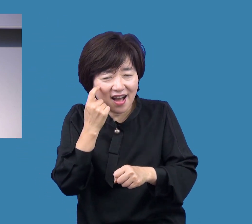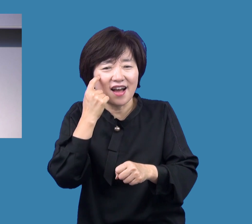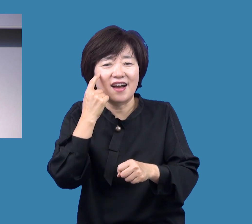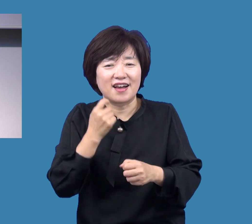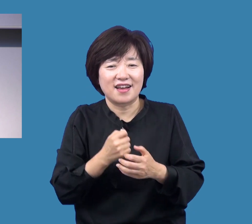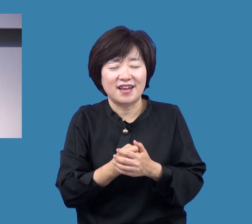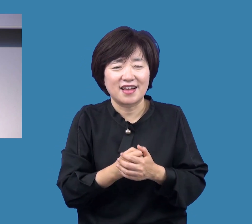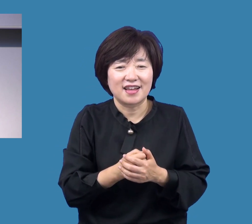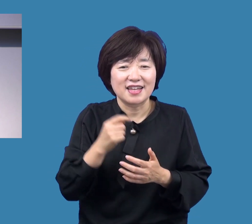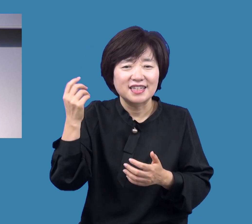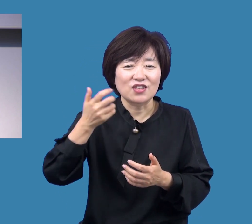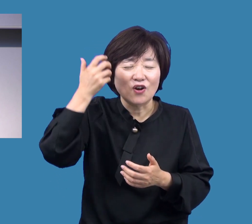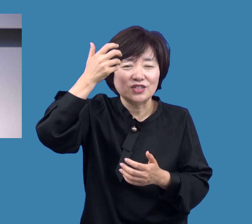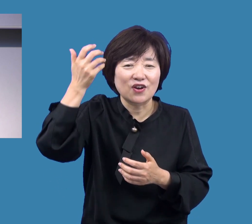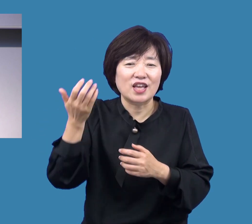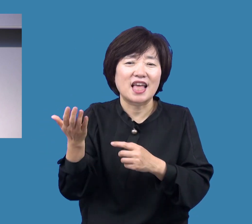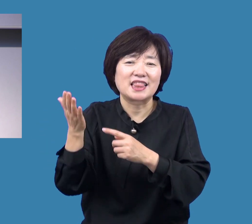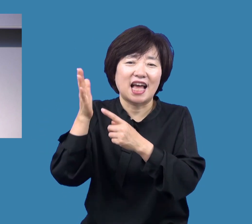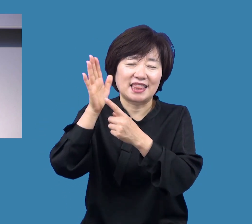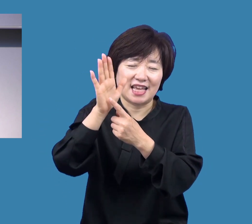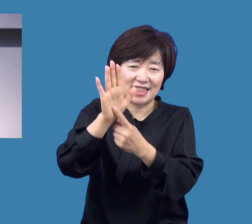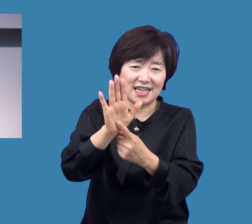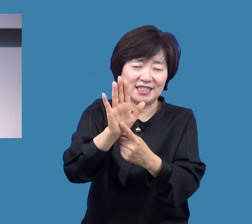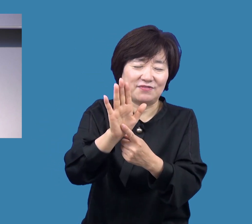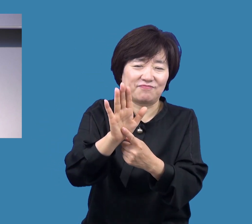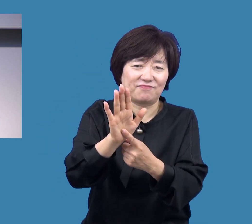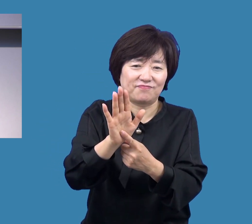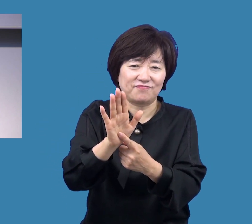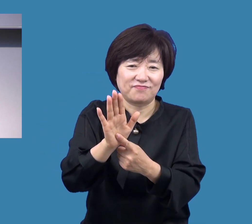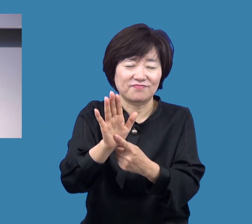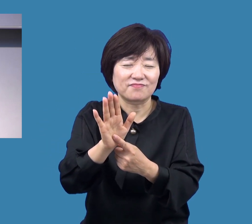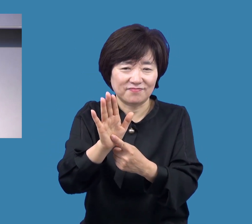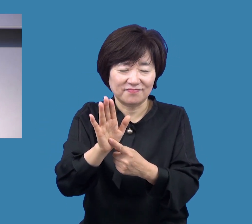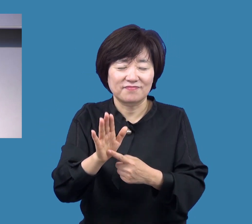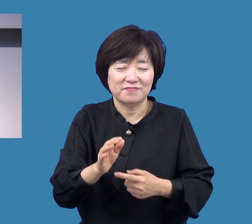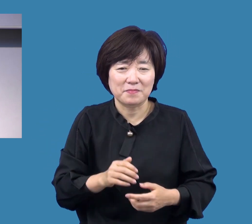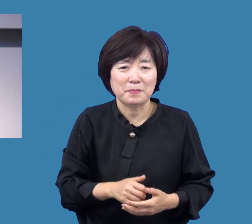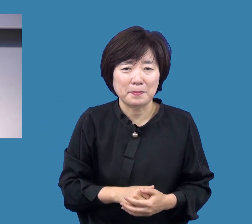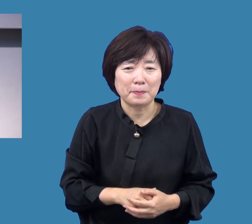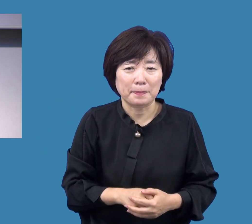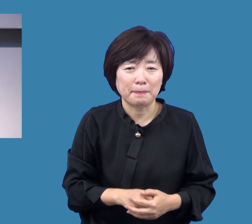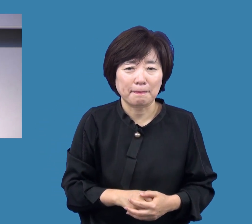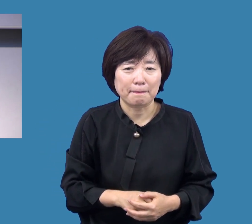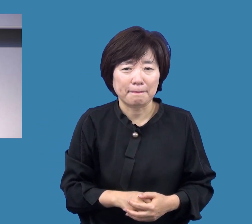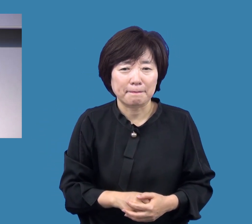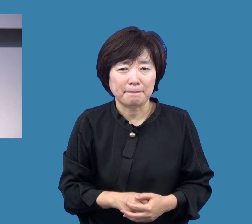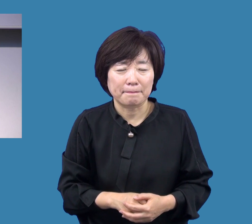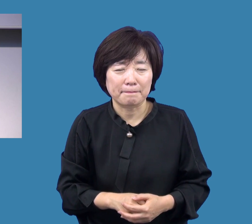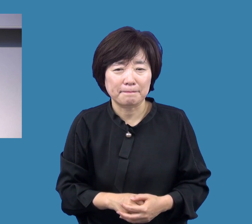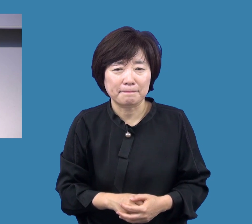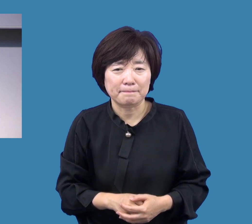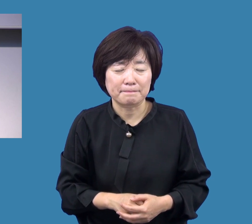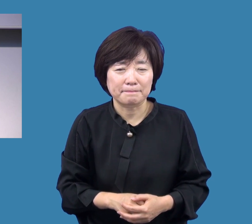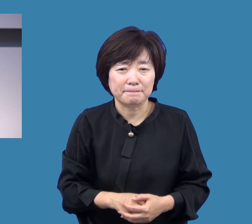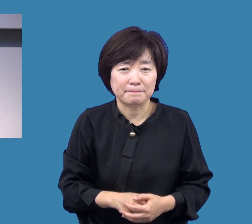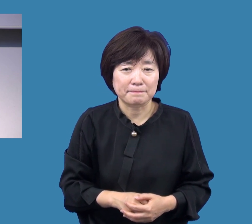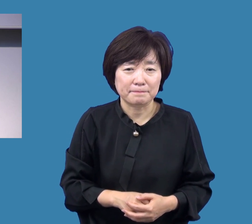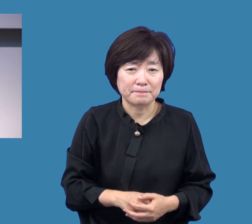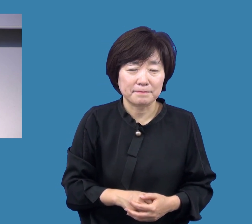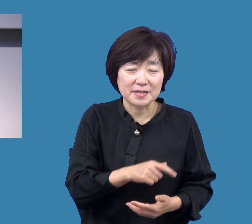얘기하냐면 성령님의 나타내심이라고, 나타나신다는 거예요. 그래서